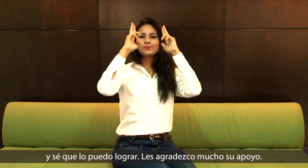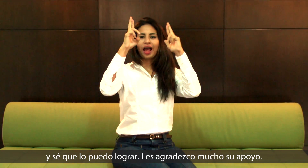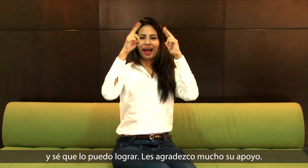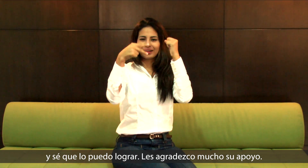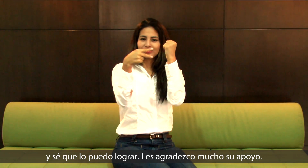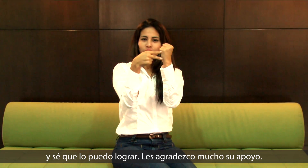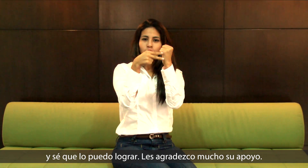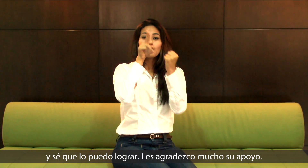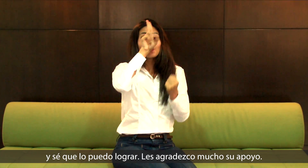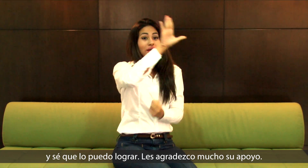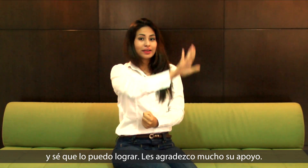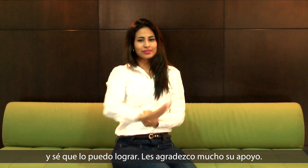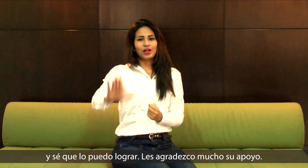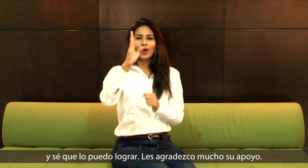Les agradezco mucho su apoyo.